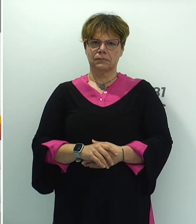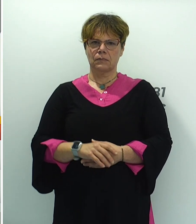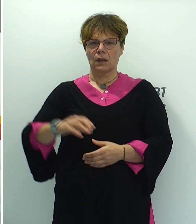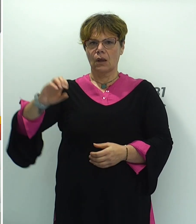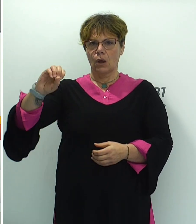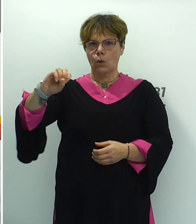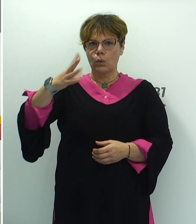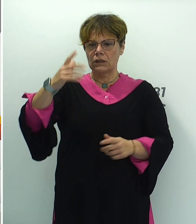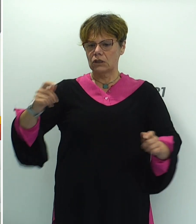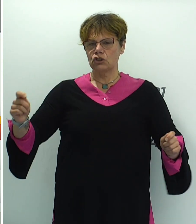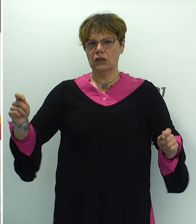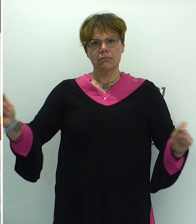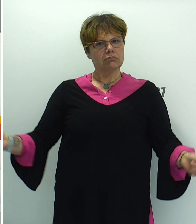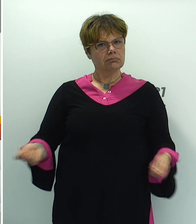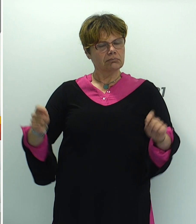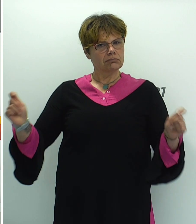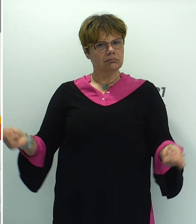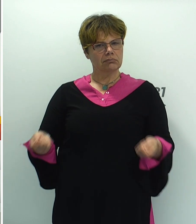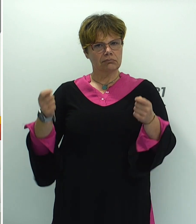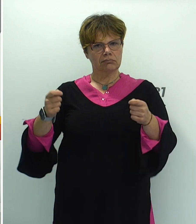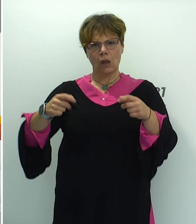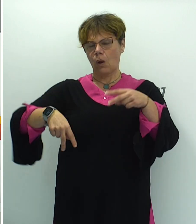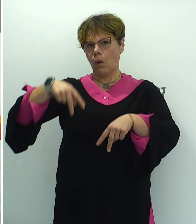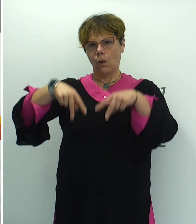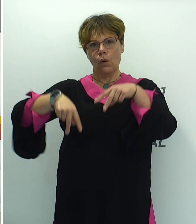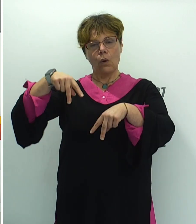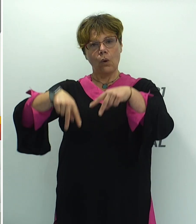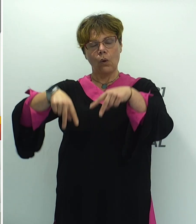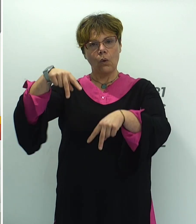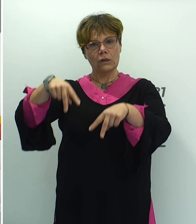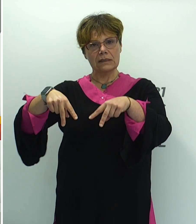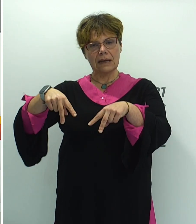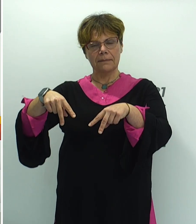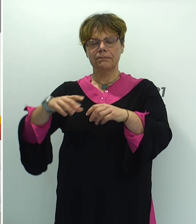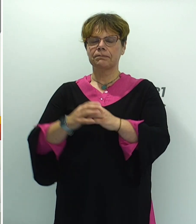Quindici atleti del Marathon Club dell'Isola d'Ischia prenderanno